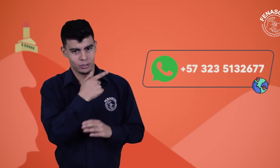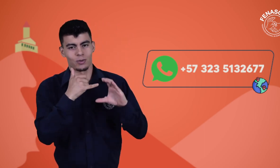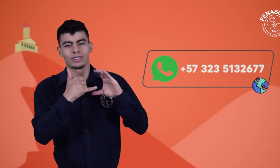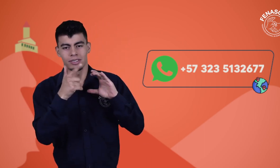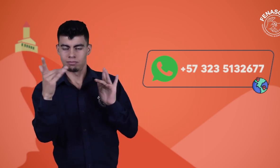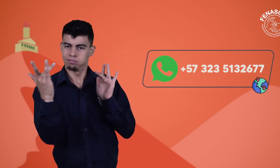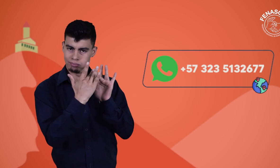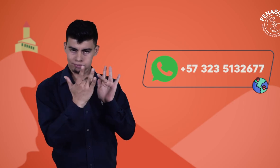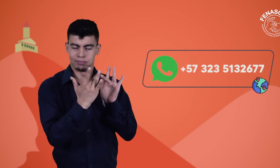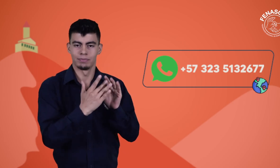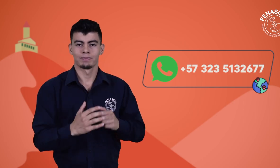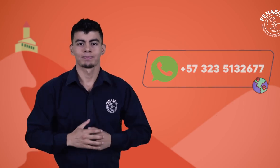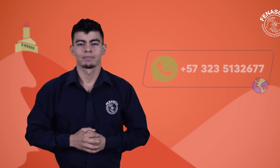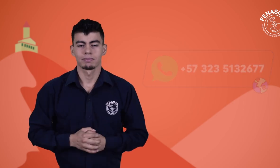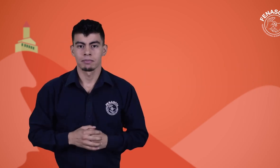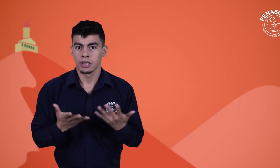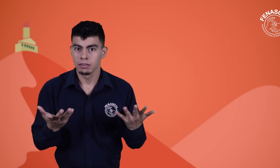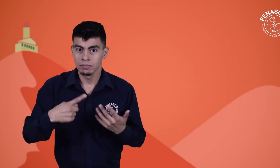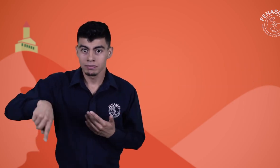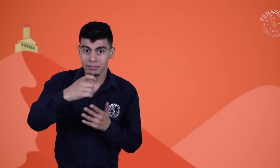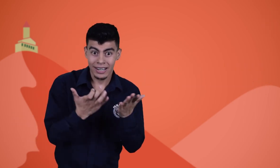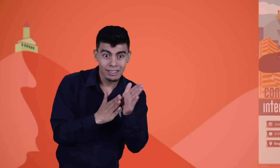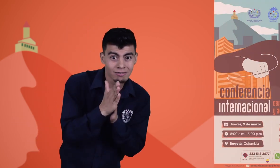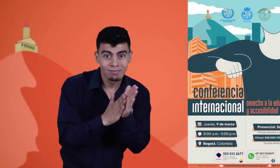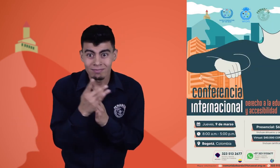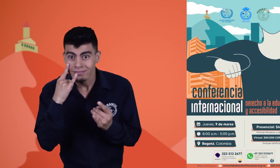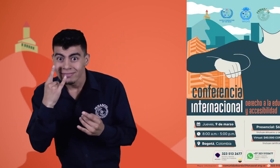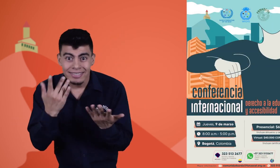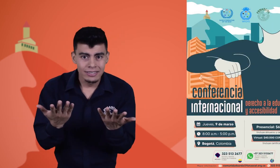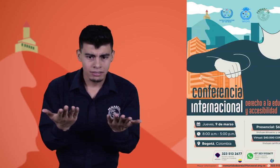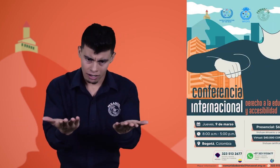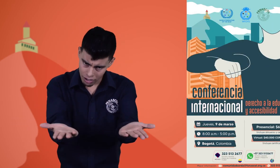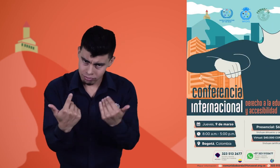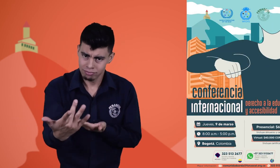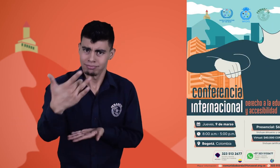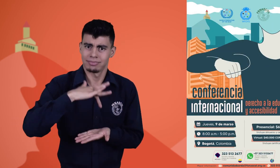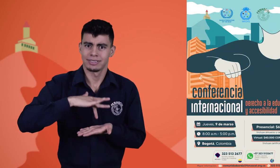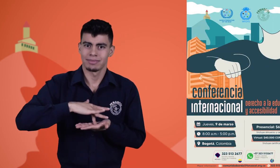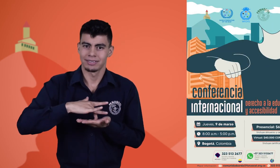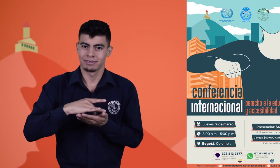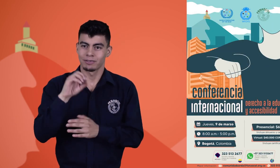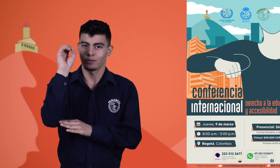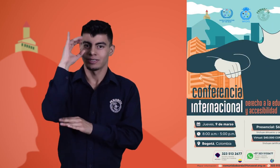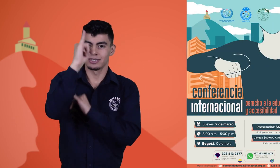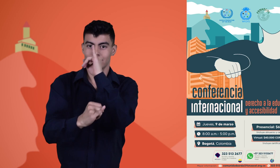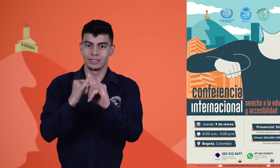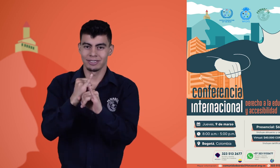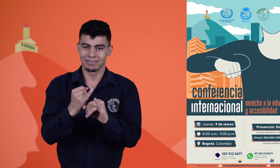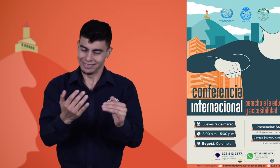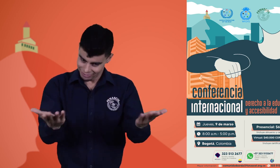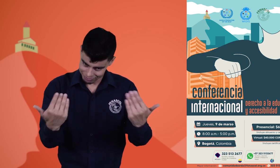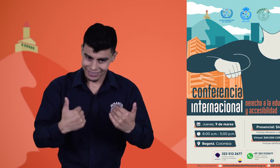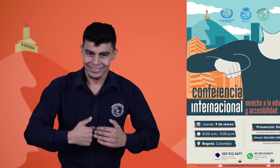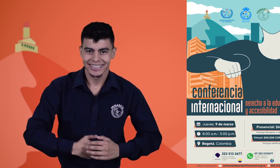Con gusto te atenderemos y te orientaremos en el proceso si capta tu atención Anímate asiste a la conferencia internacional